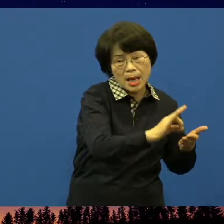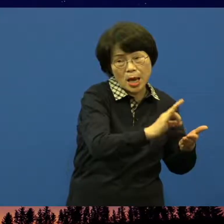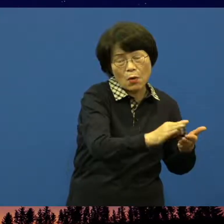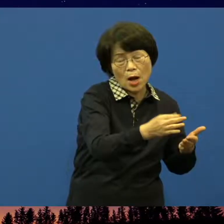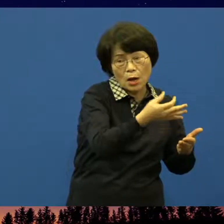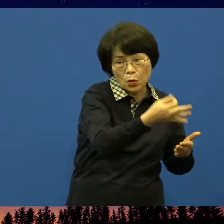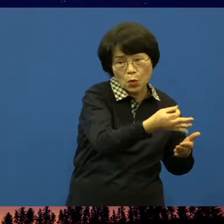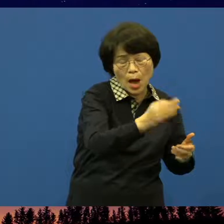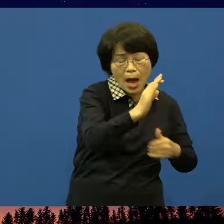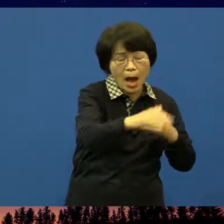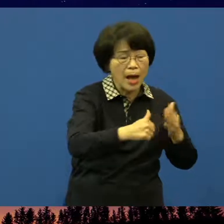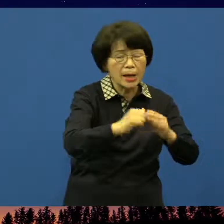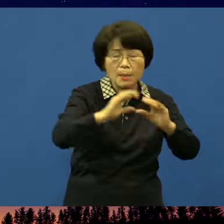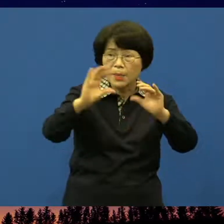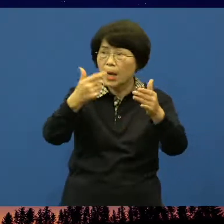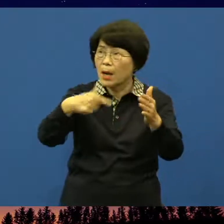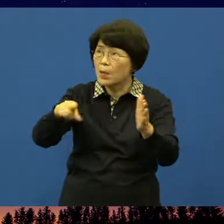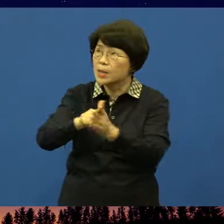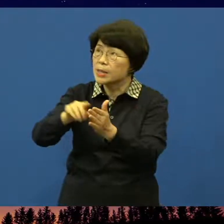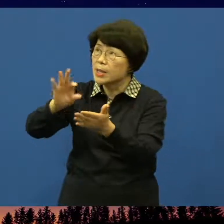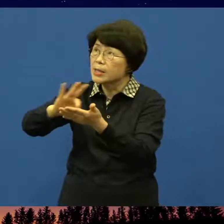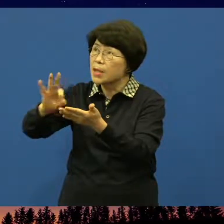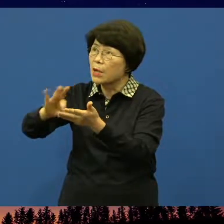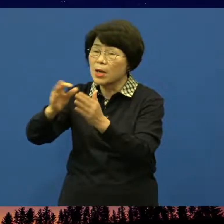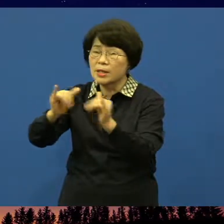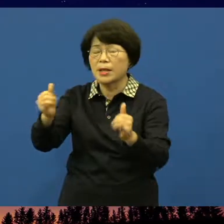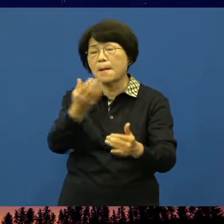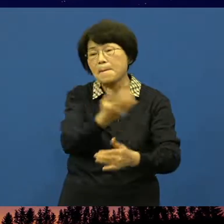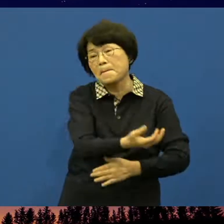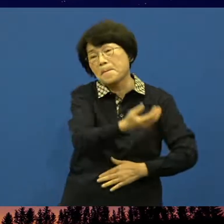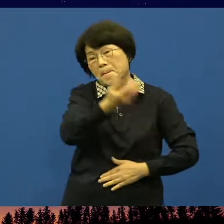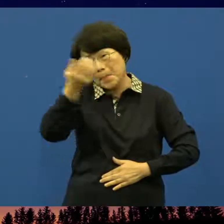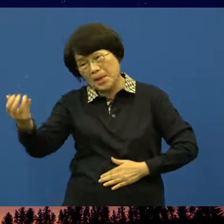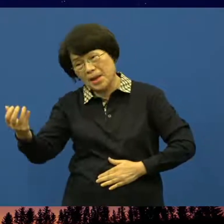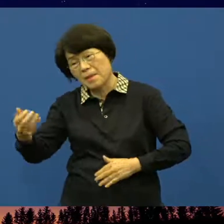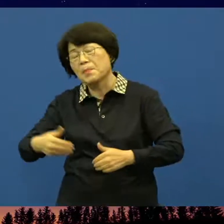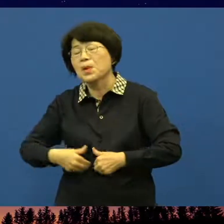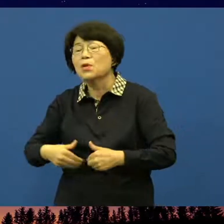하나님의 나라를 이동시킬 사람들이 많이 나와야 돼요.